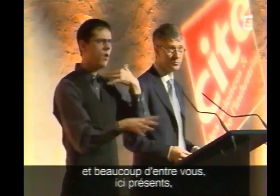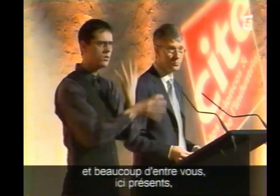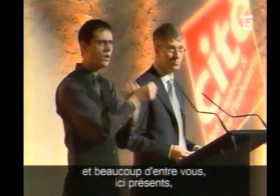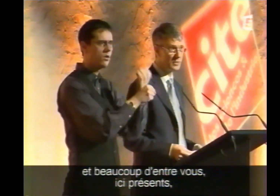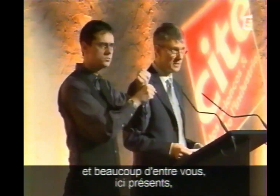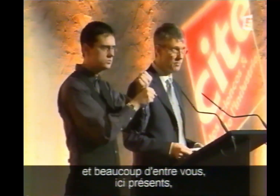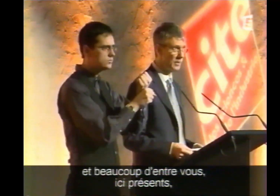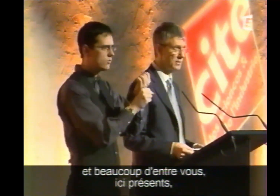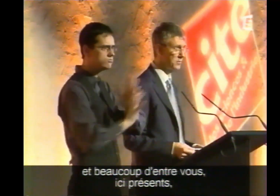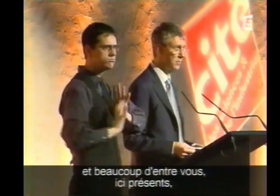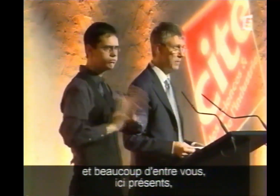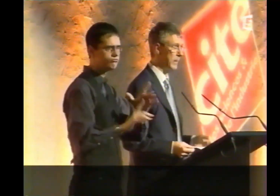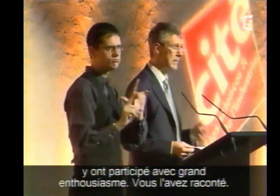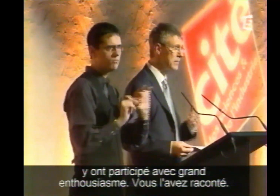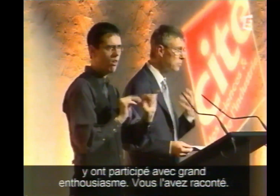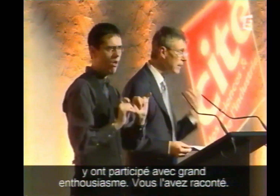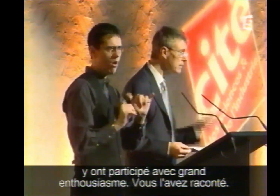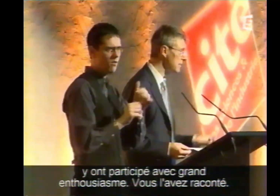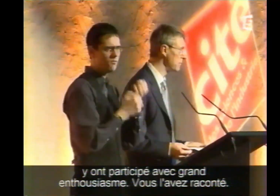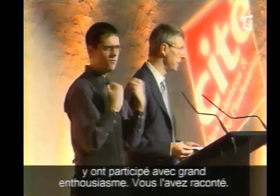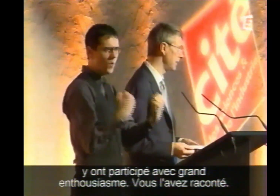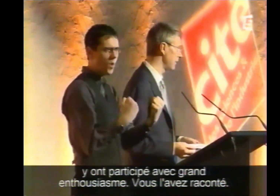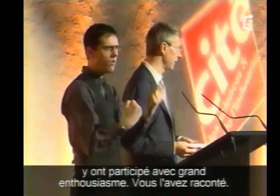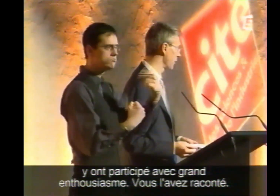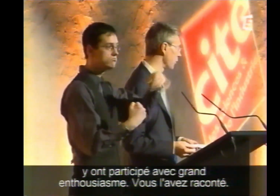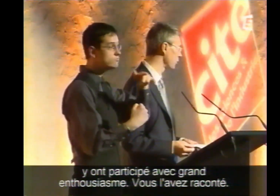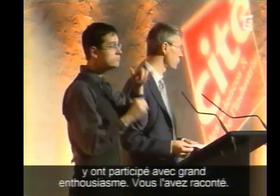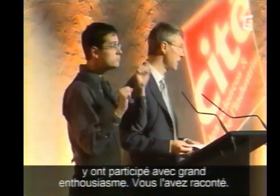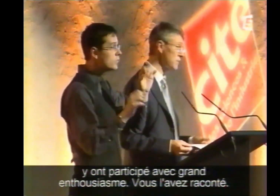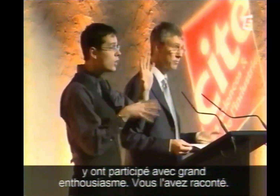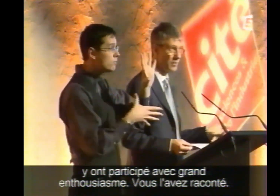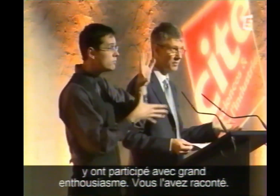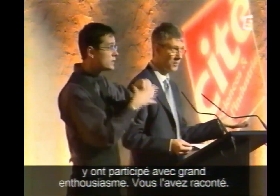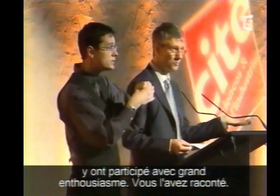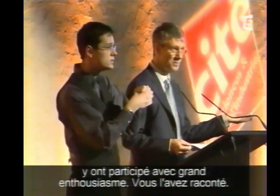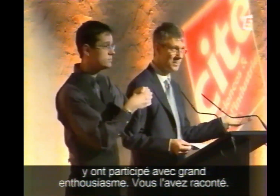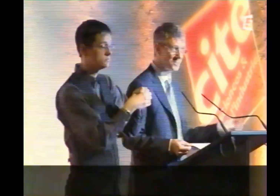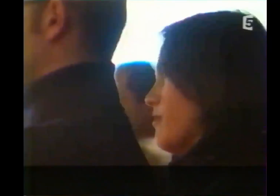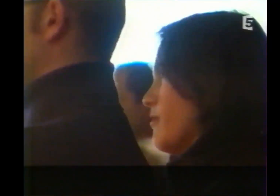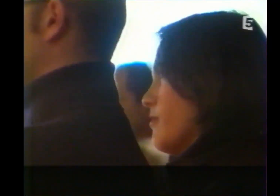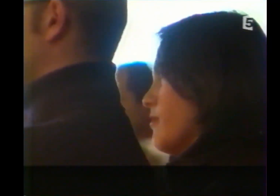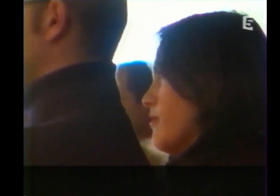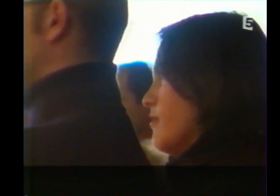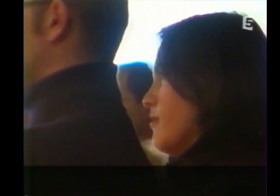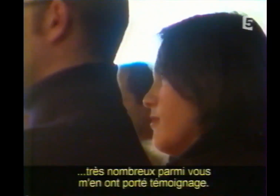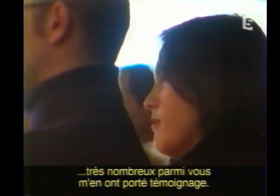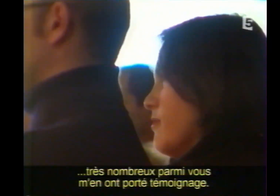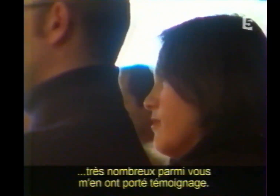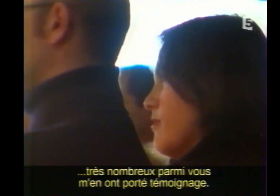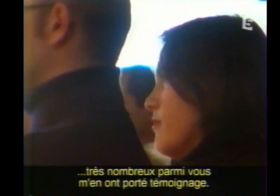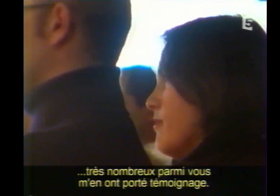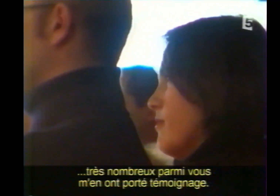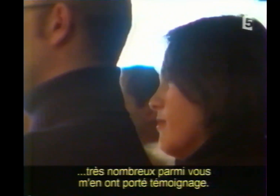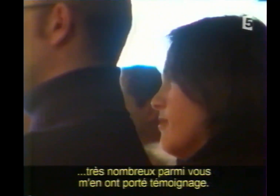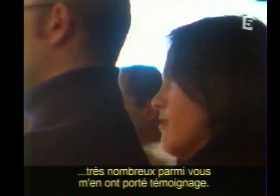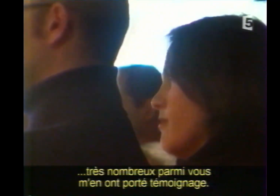vous ici présents y ont participé avec un grand enthousiasme. Vous me l'avez raconté, très nombreux parmi vous m'en